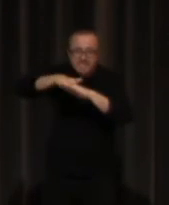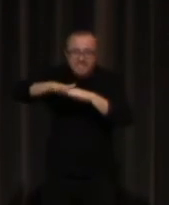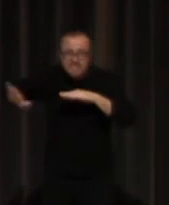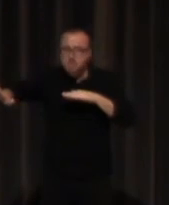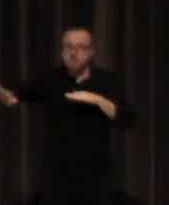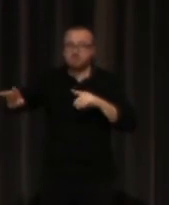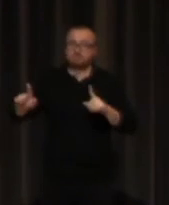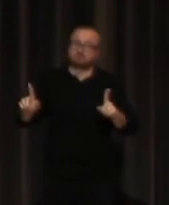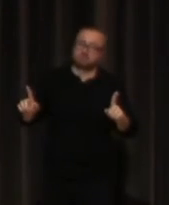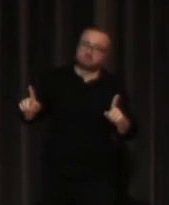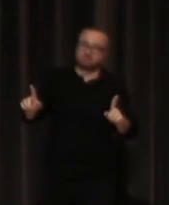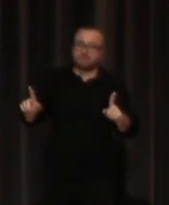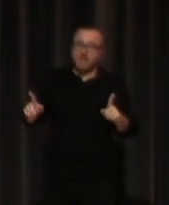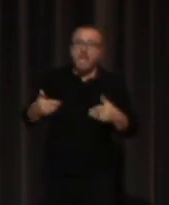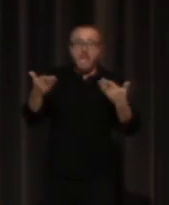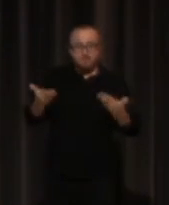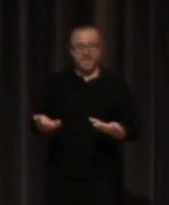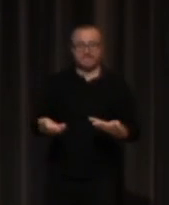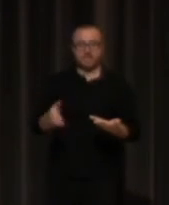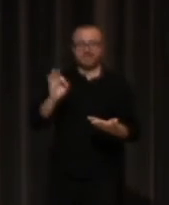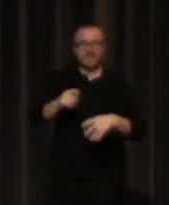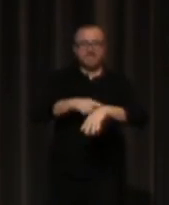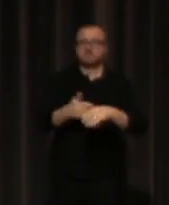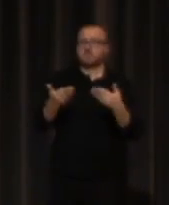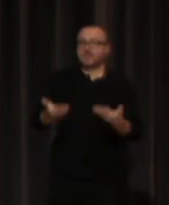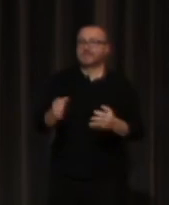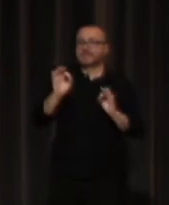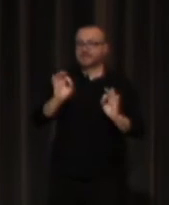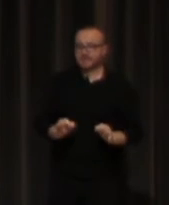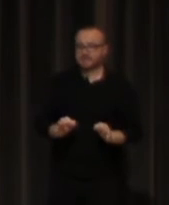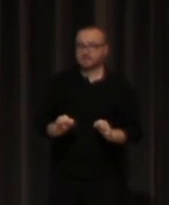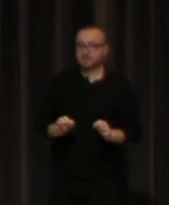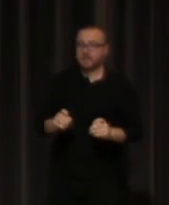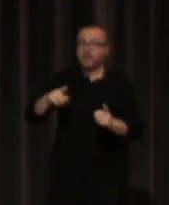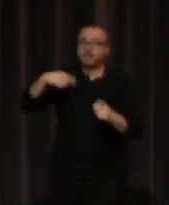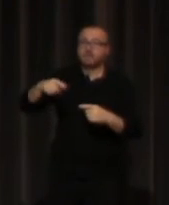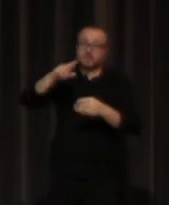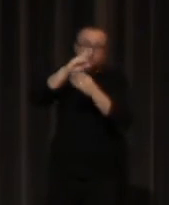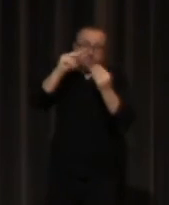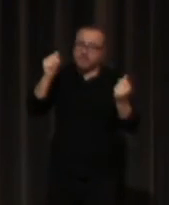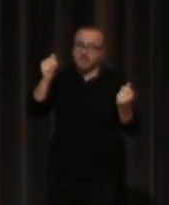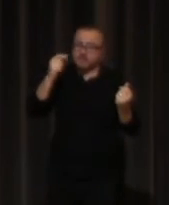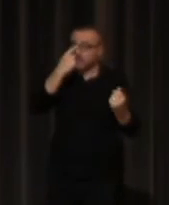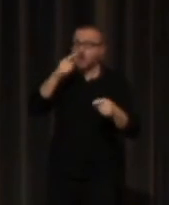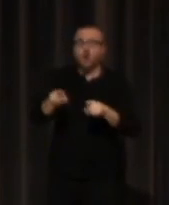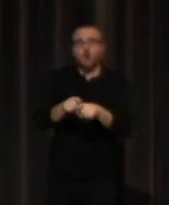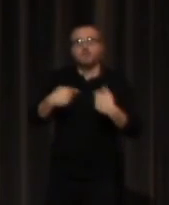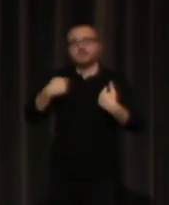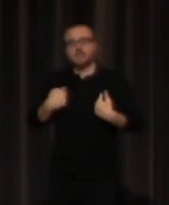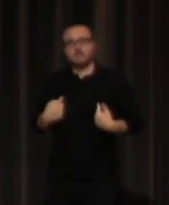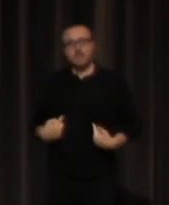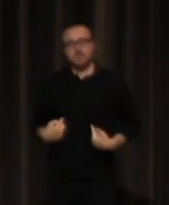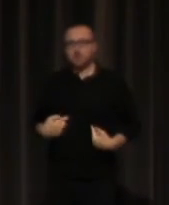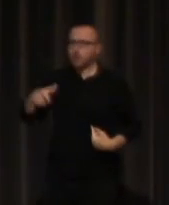anomenar present, oblidar on estem, què fem, processar res, recordar res. La sensació d'una absoluta